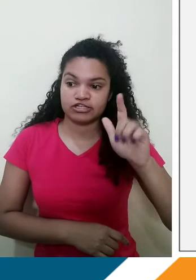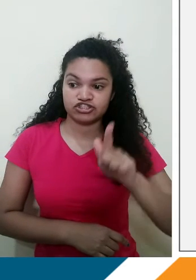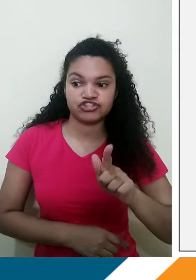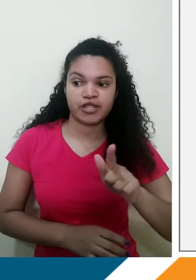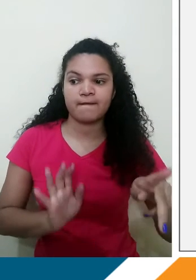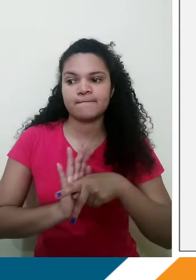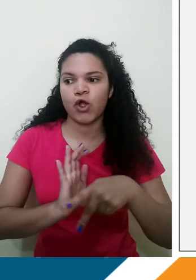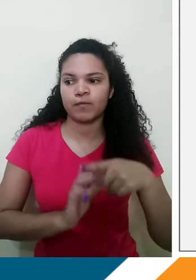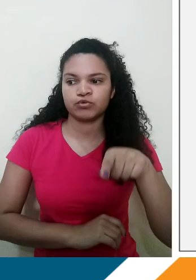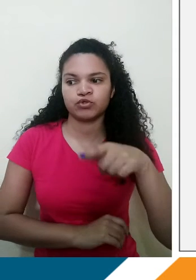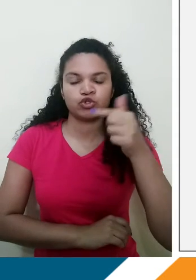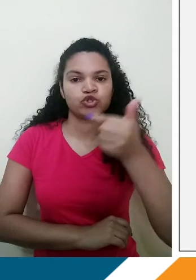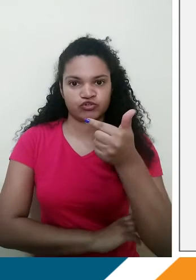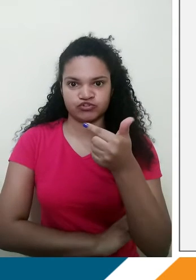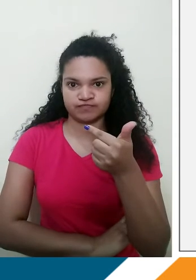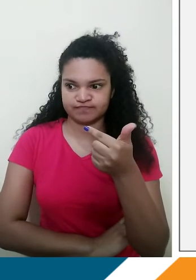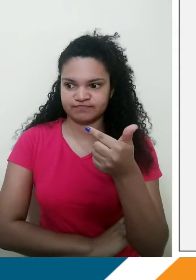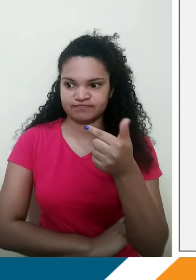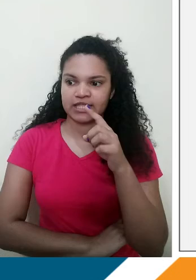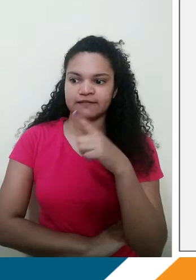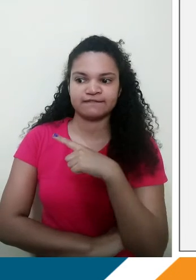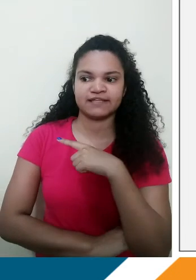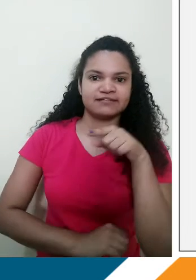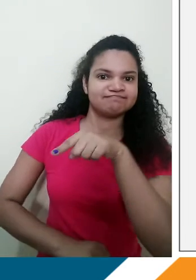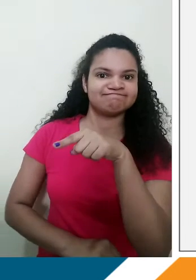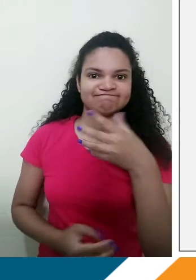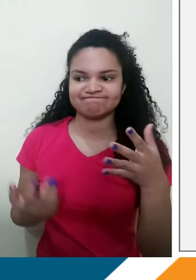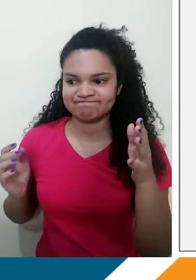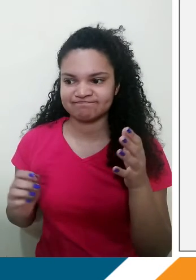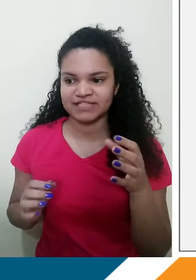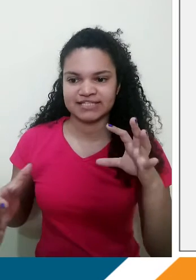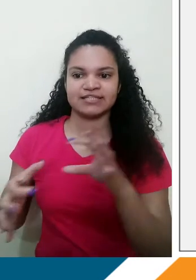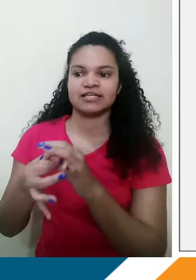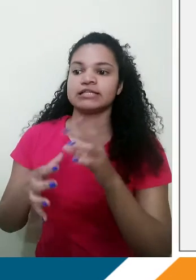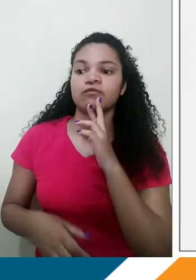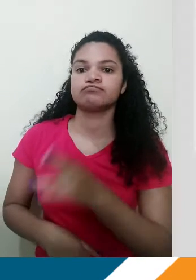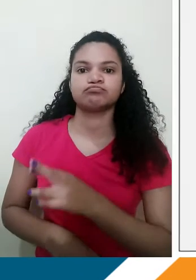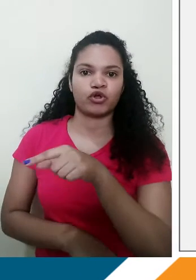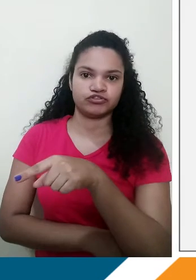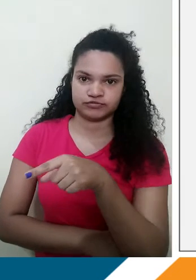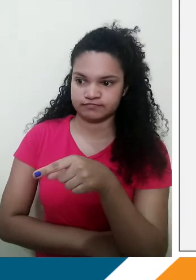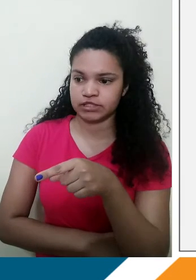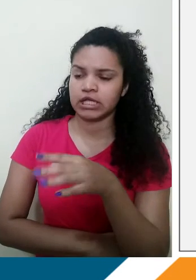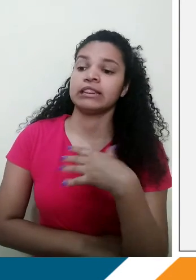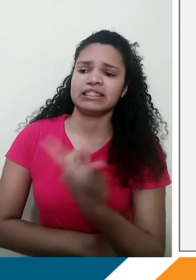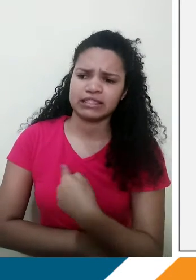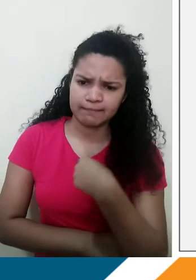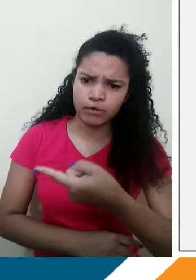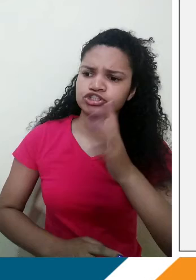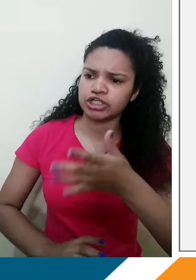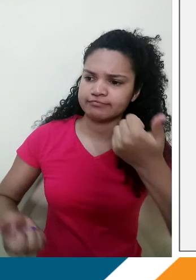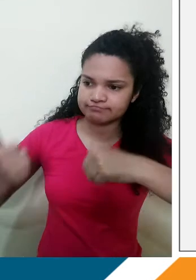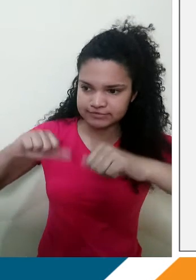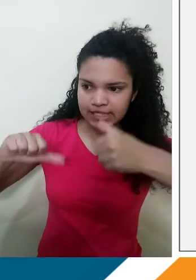coloração típica de penas, como informa a questão. Após essa análise, nós podemos responder dos